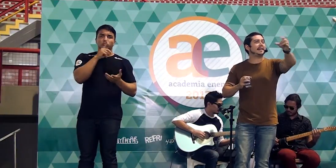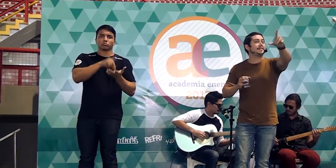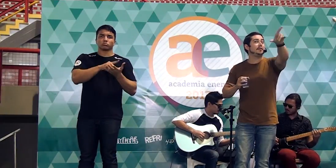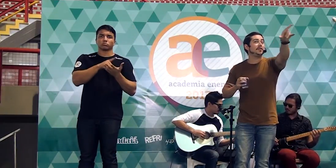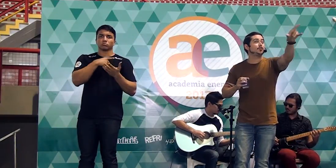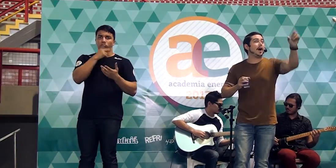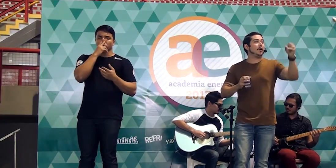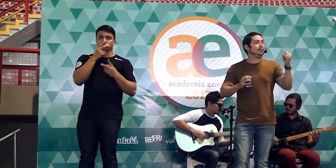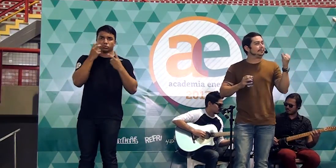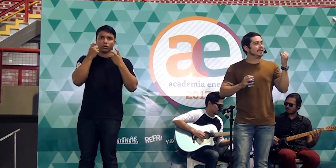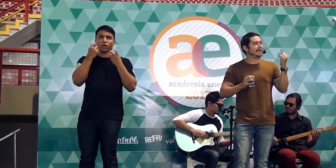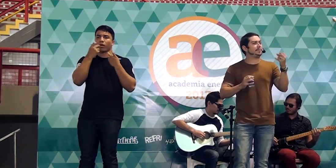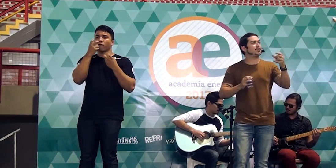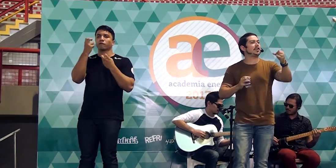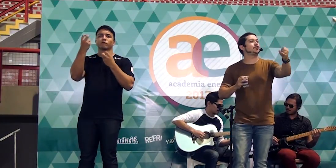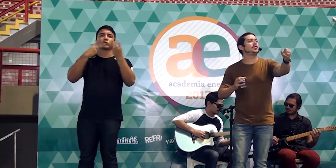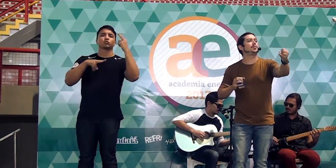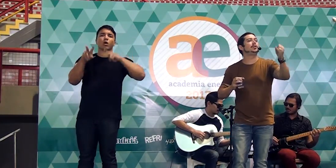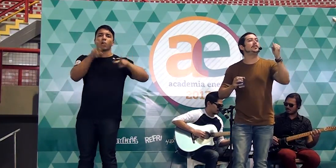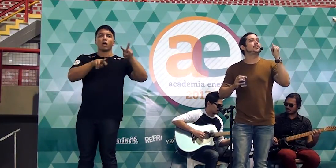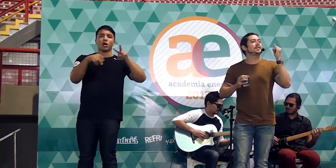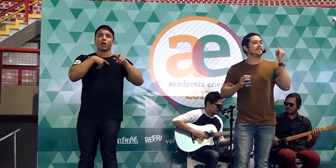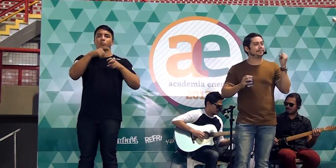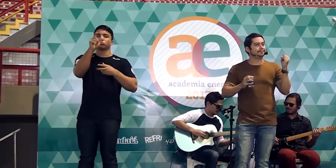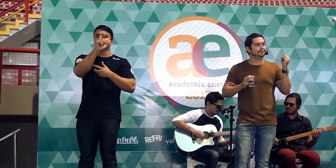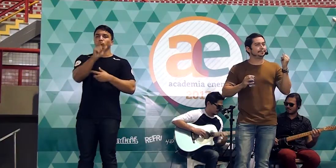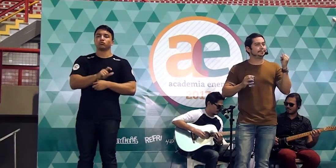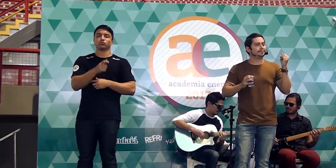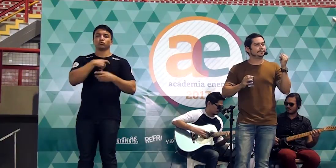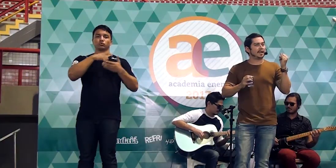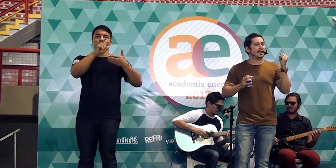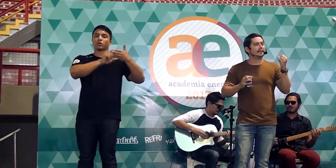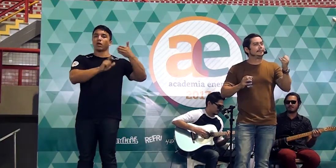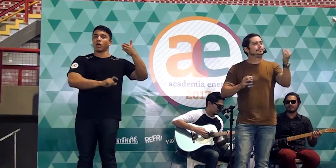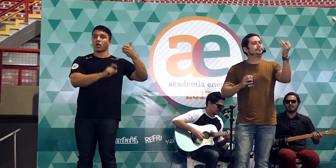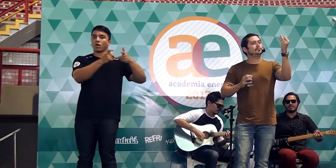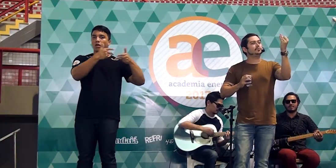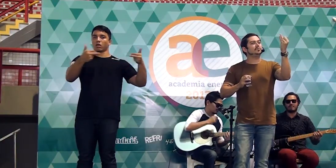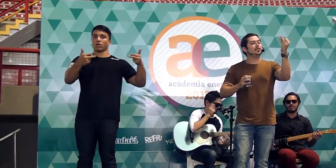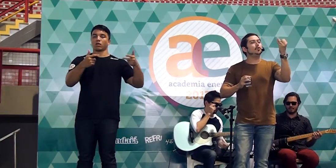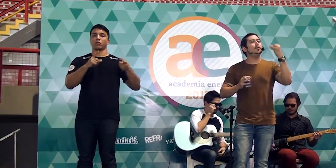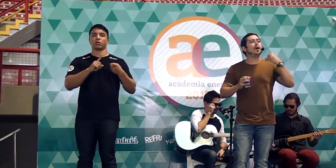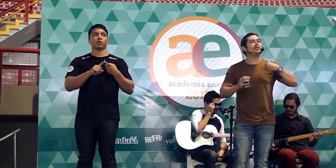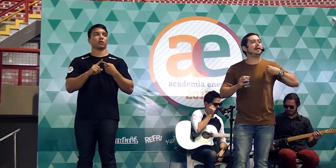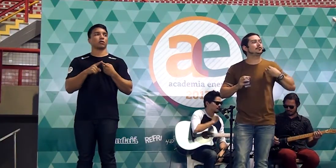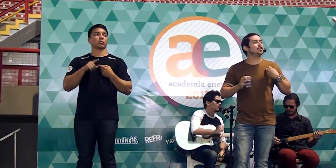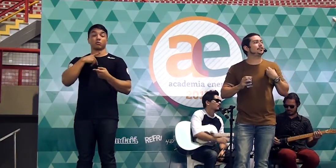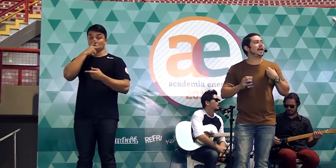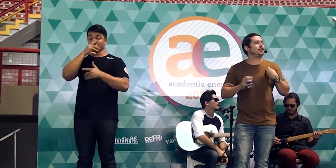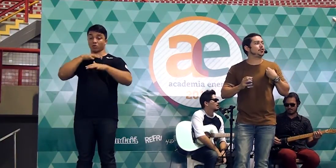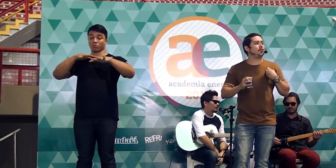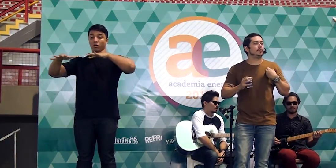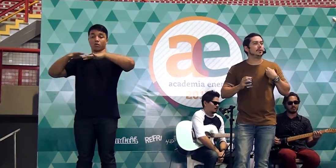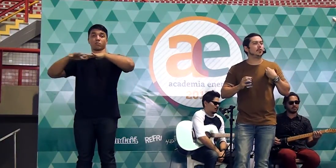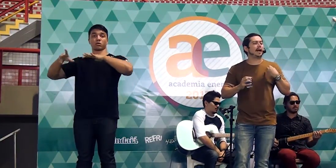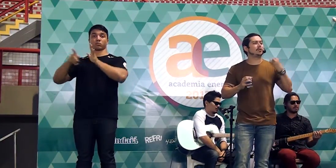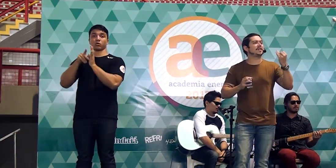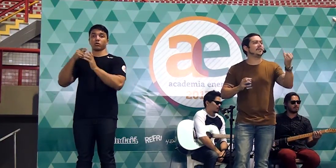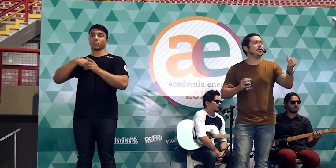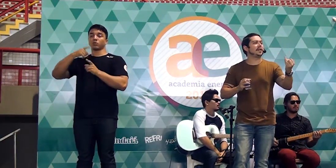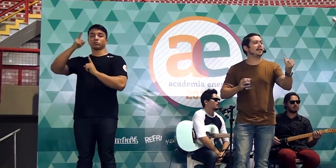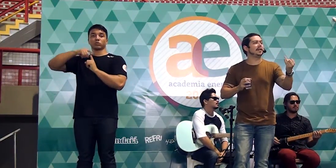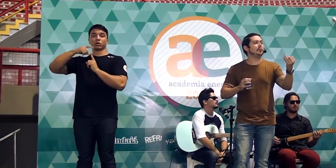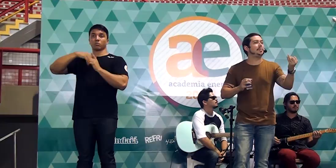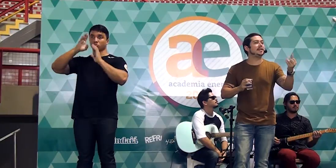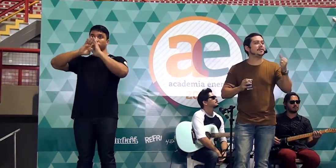a agressão visual, as pichações políticas, tá? O movimento estético, o cara